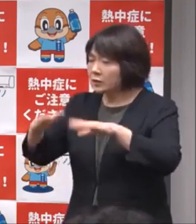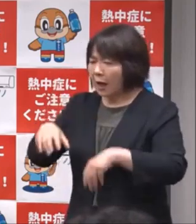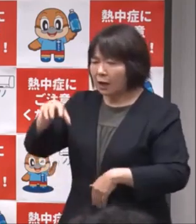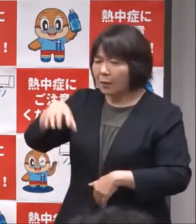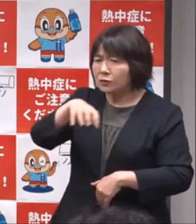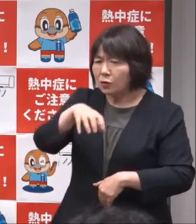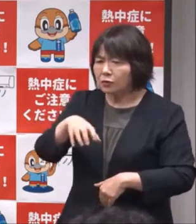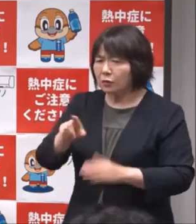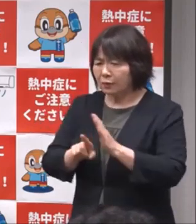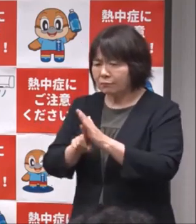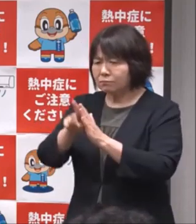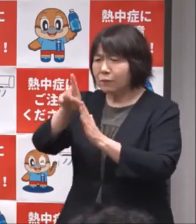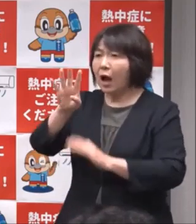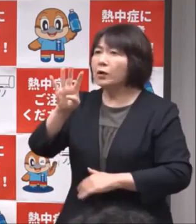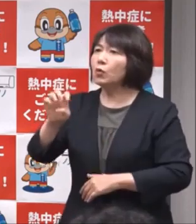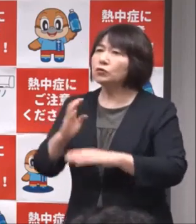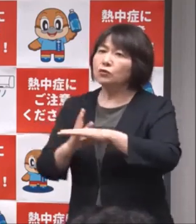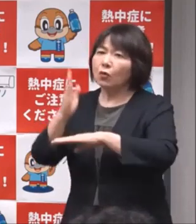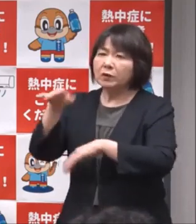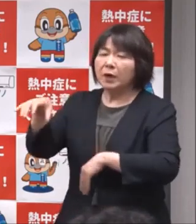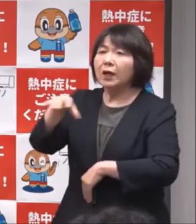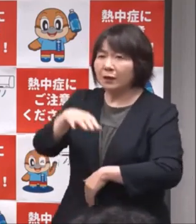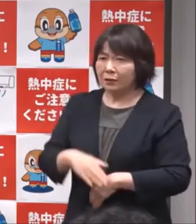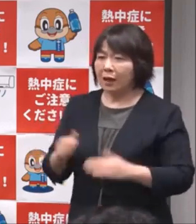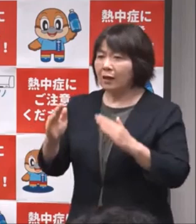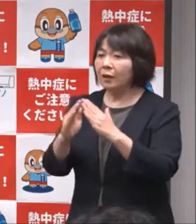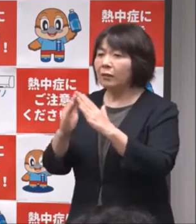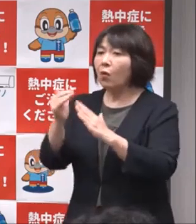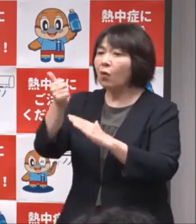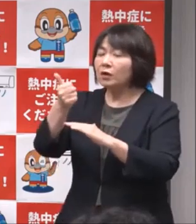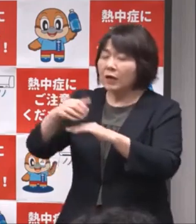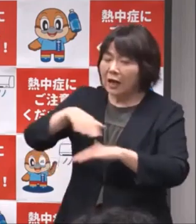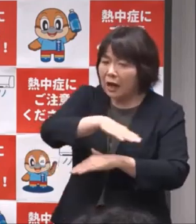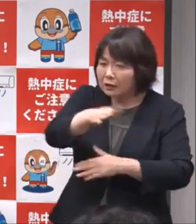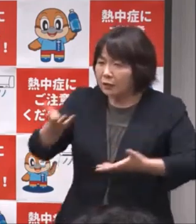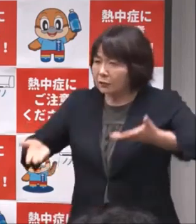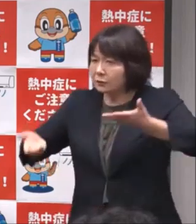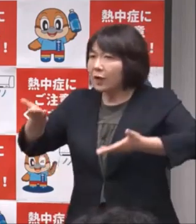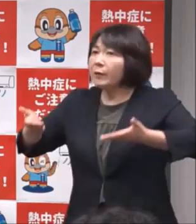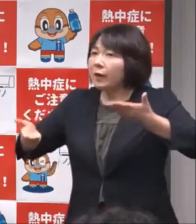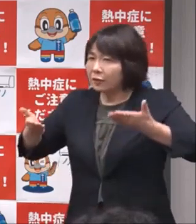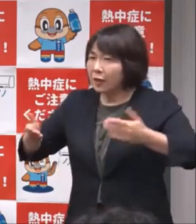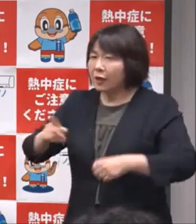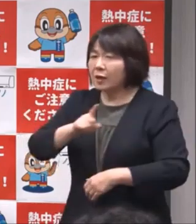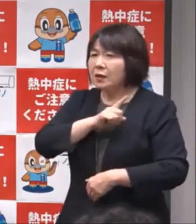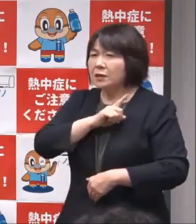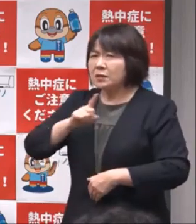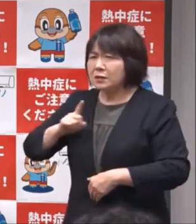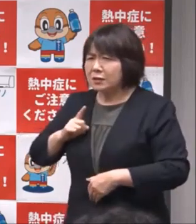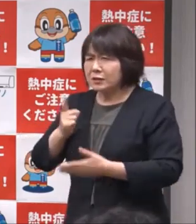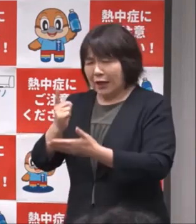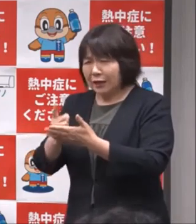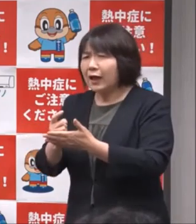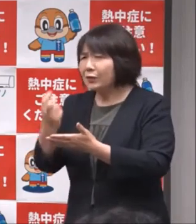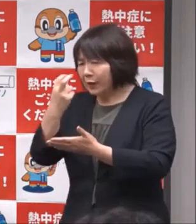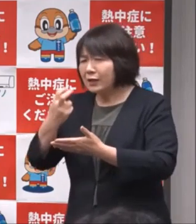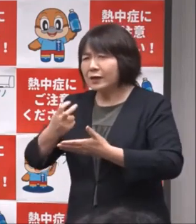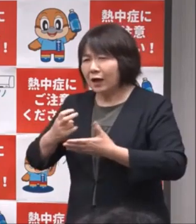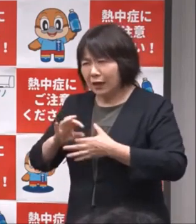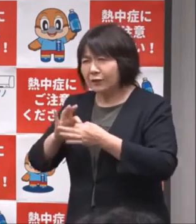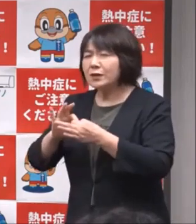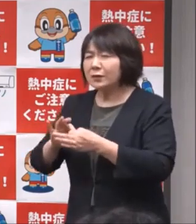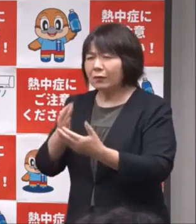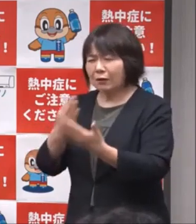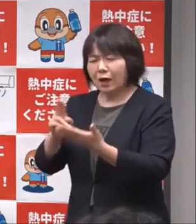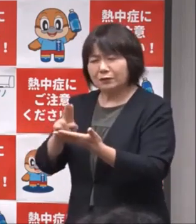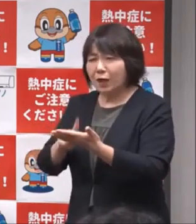によっては40度を超えるところがあったと。で、天王寺周辺の気温に比べて、まあ、1日しか測ってないんで N1 で確定